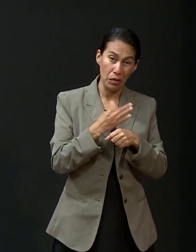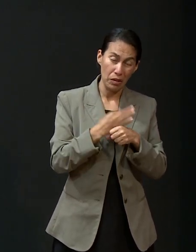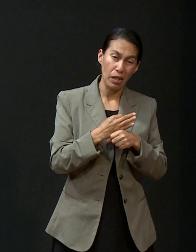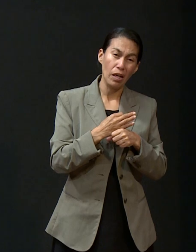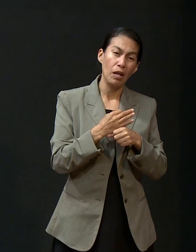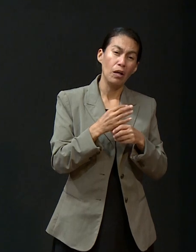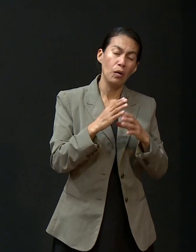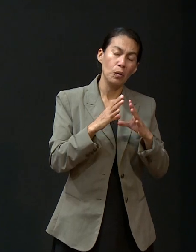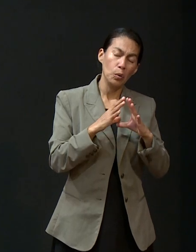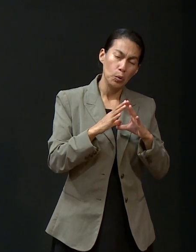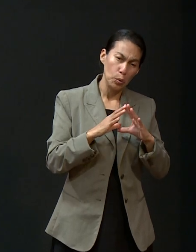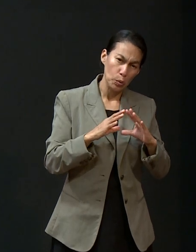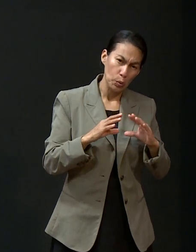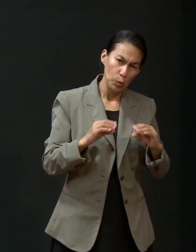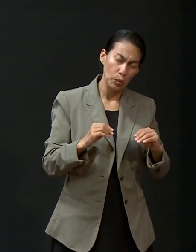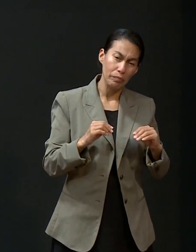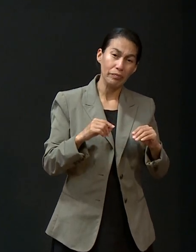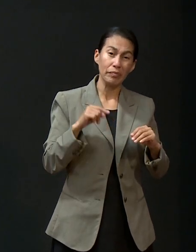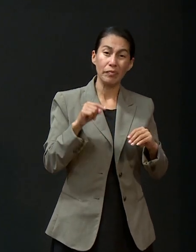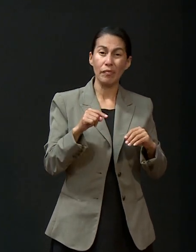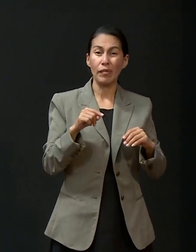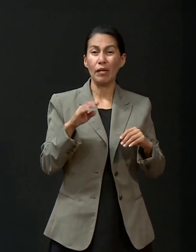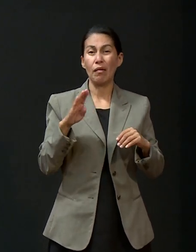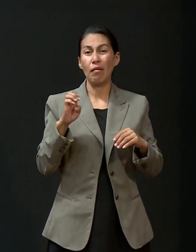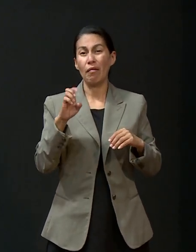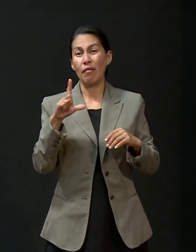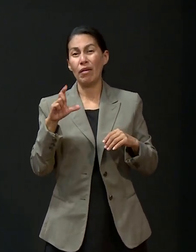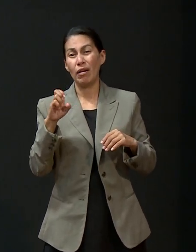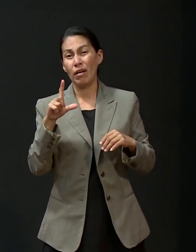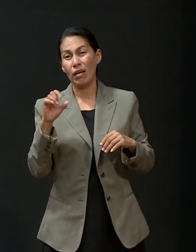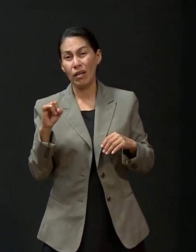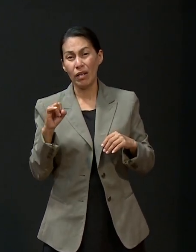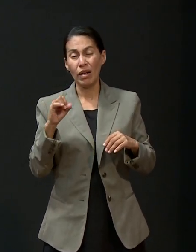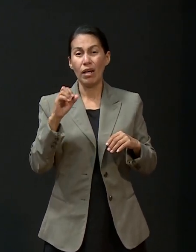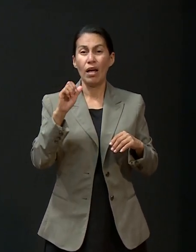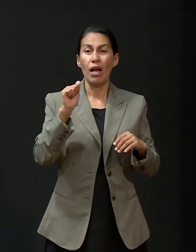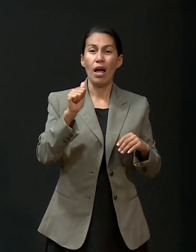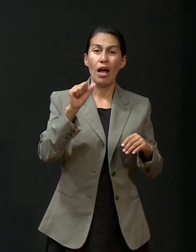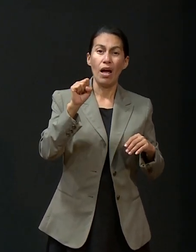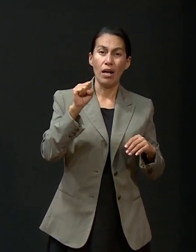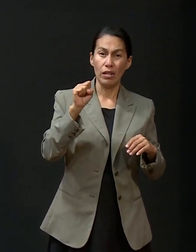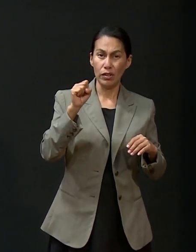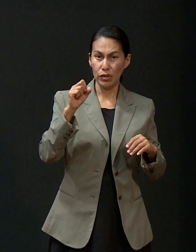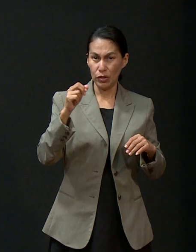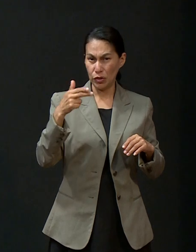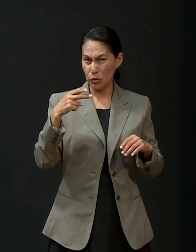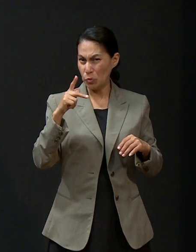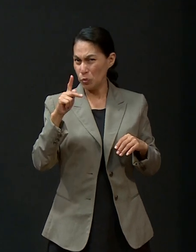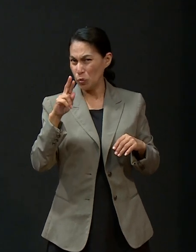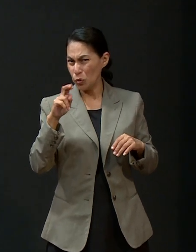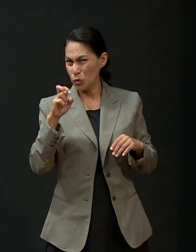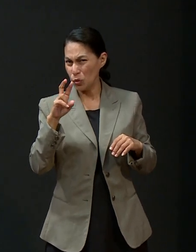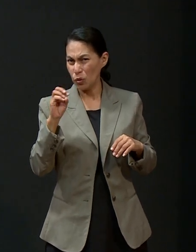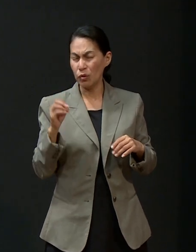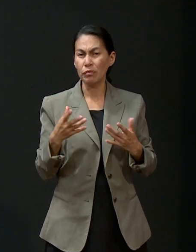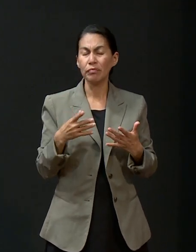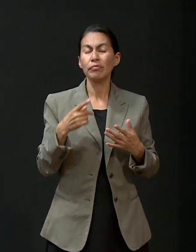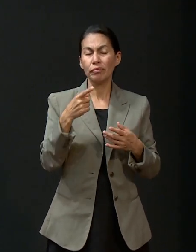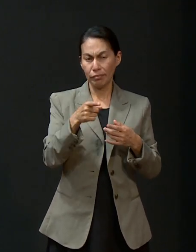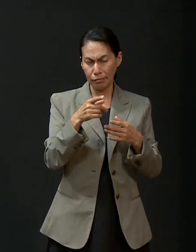está Esta batalla de Beverly Aispuro Dice Ella se llama Beverly